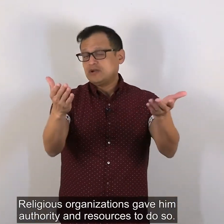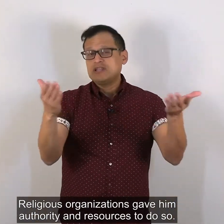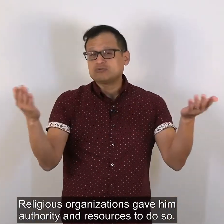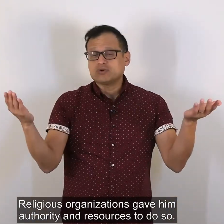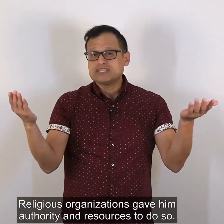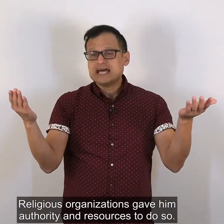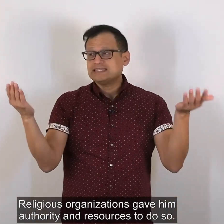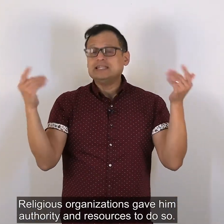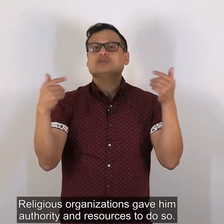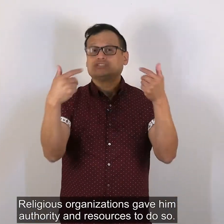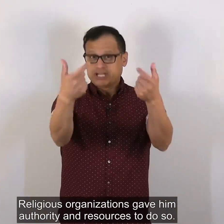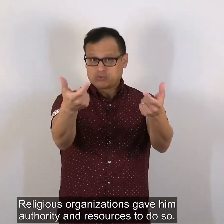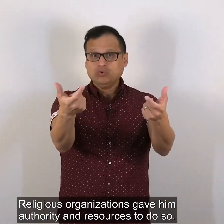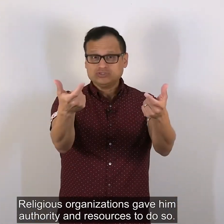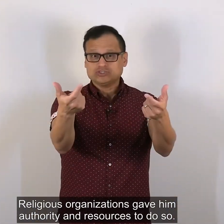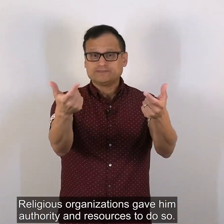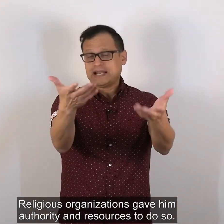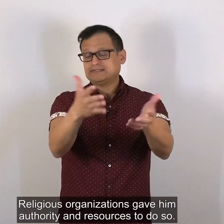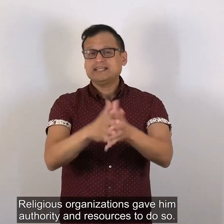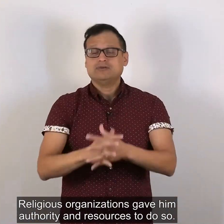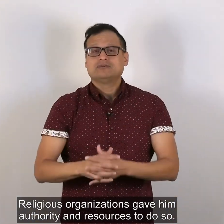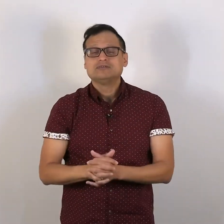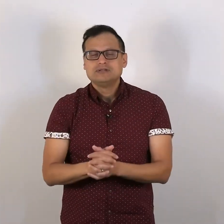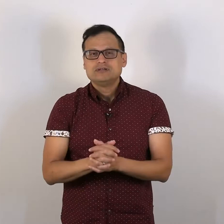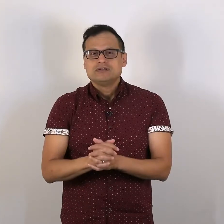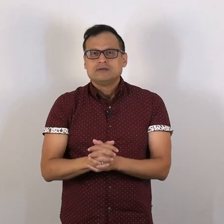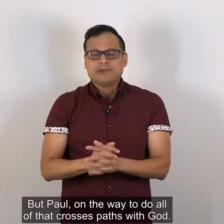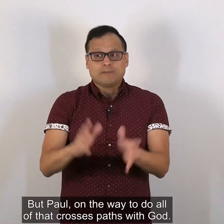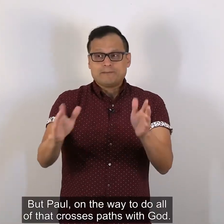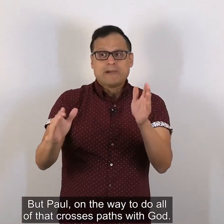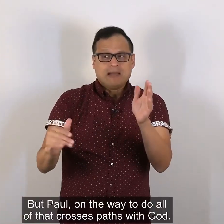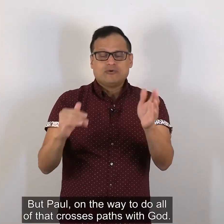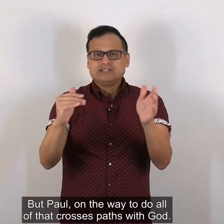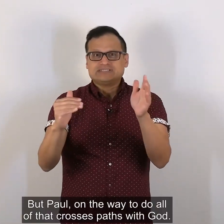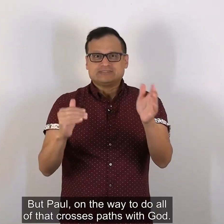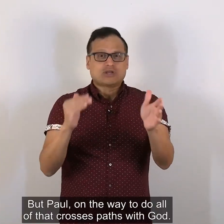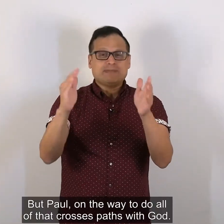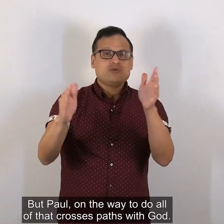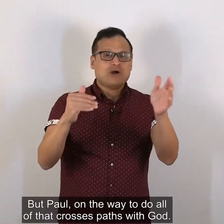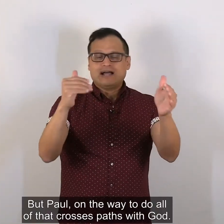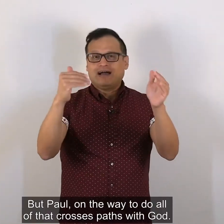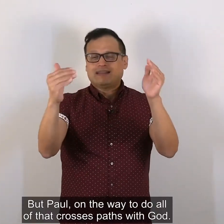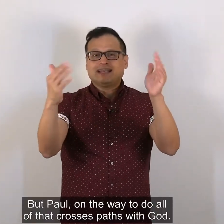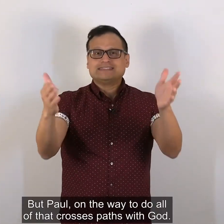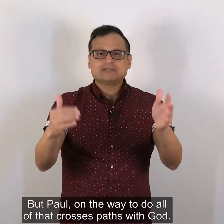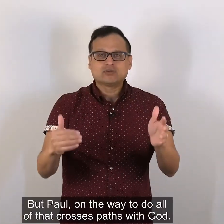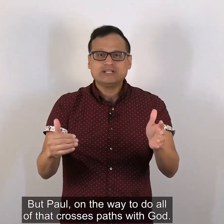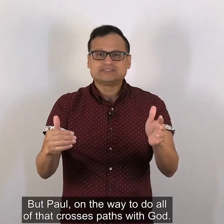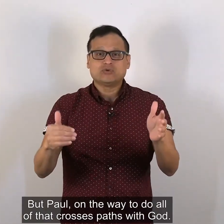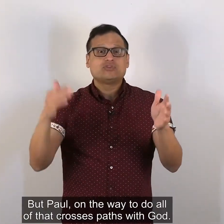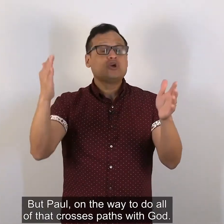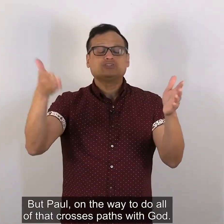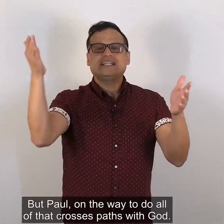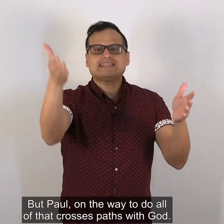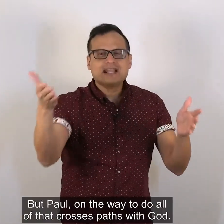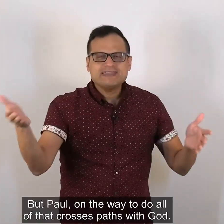la autoridad y los recursos para hacerlo. Pero Pablo en su camino a realizar todo esto, Dios se le